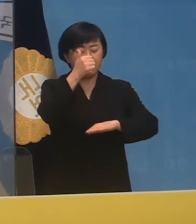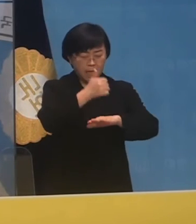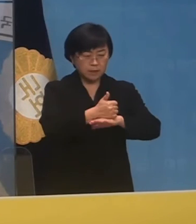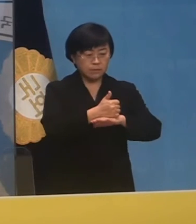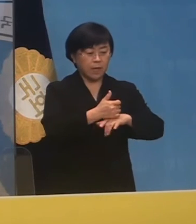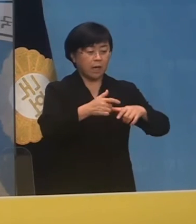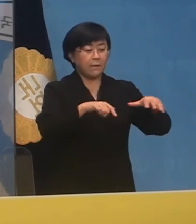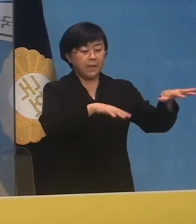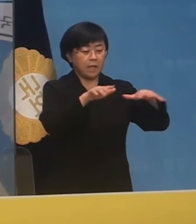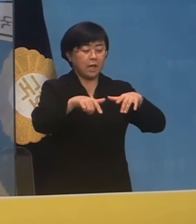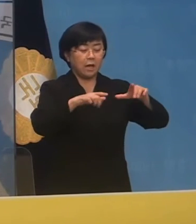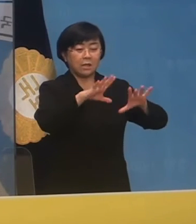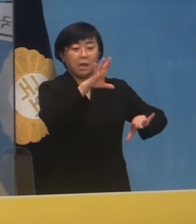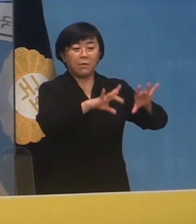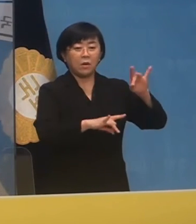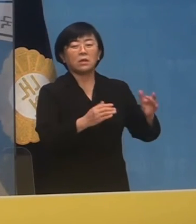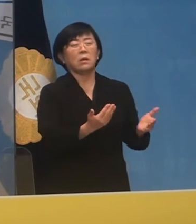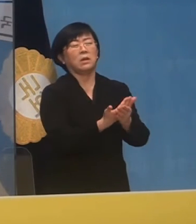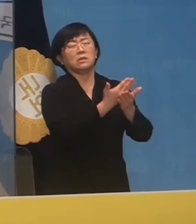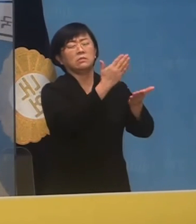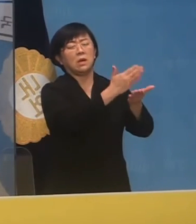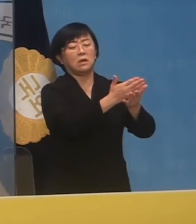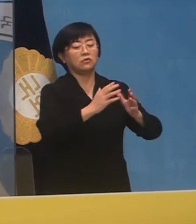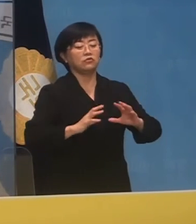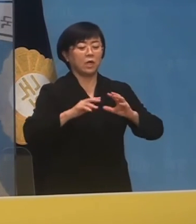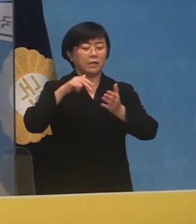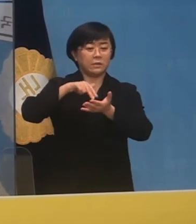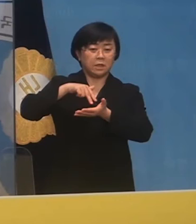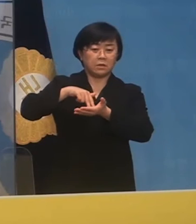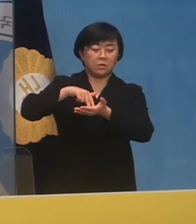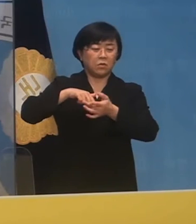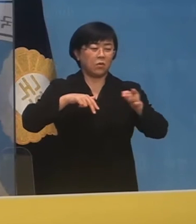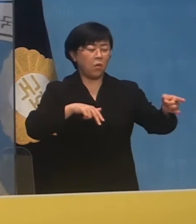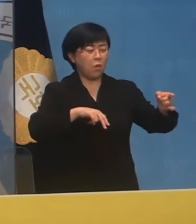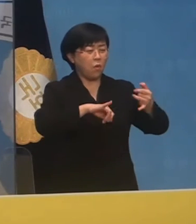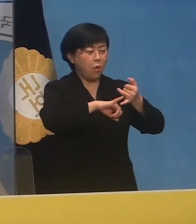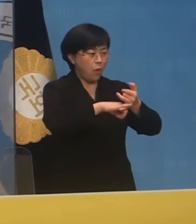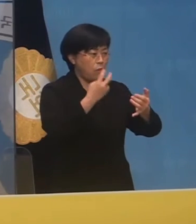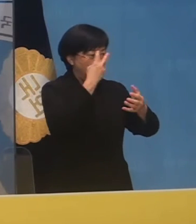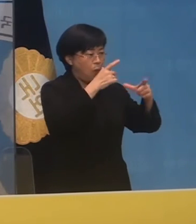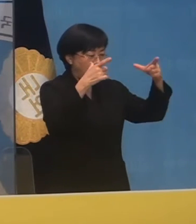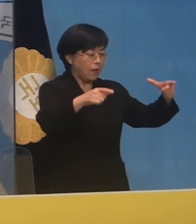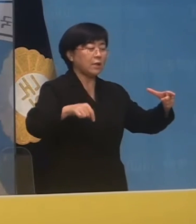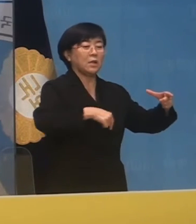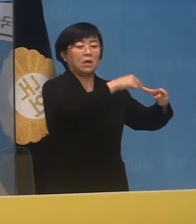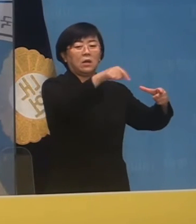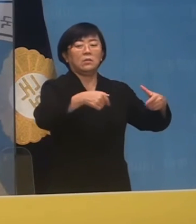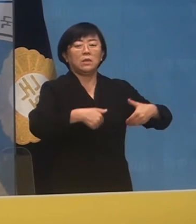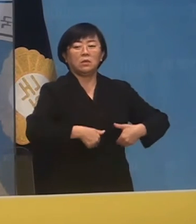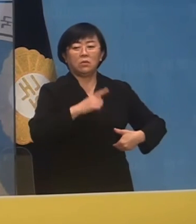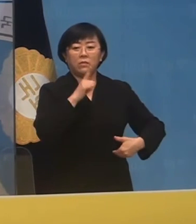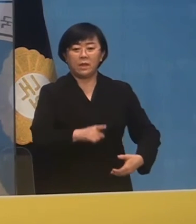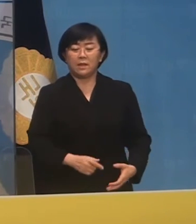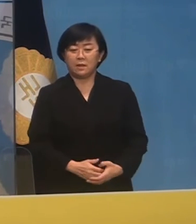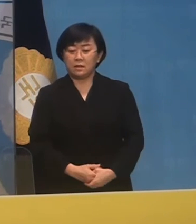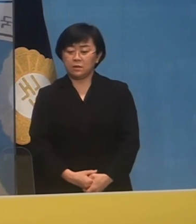갯벌은 개발의 대상이 아니라 국가 차원에서 생태계 보호대책 마련이 필요한